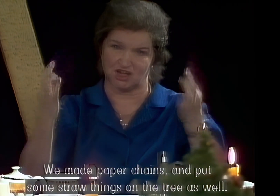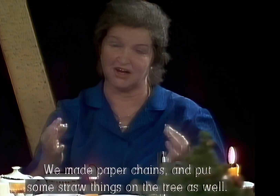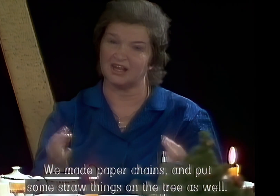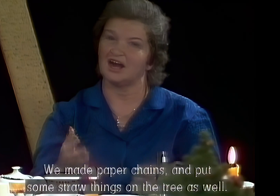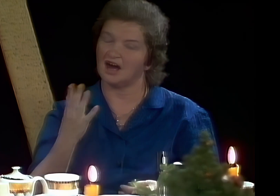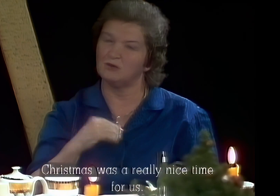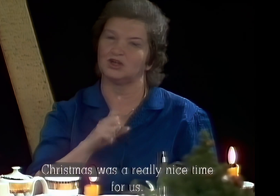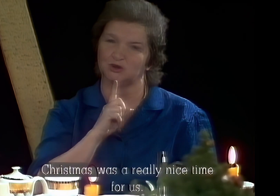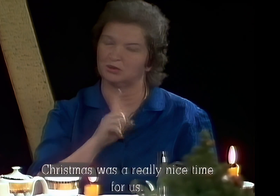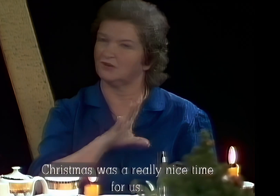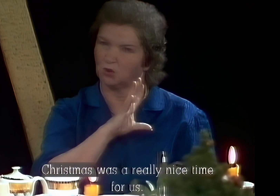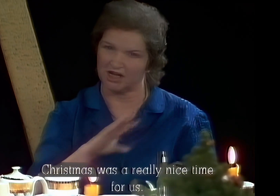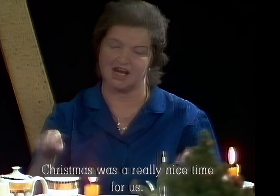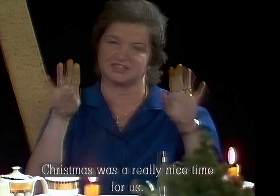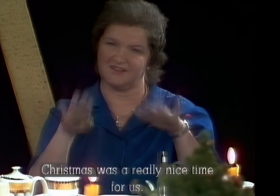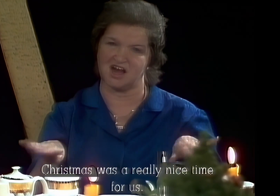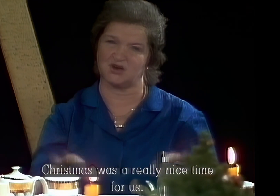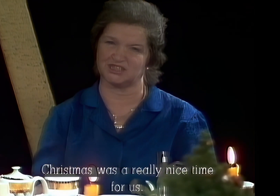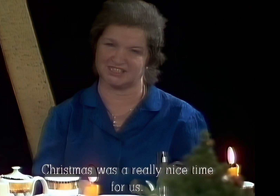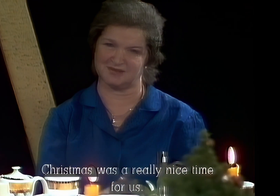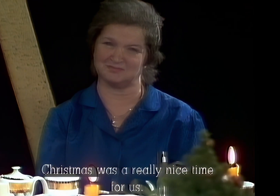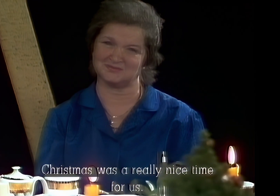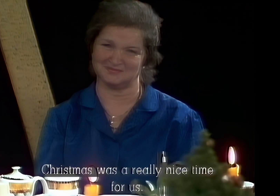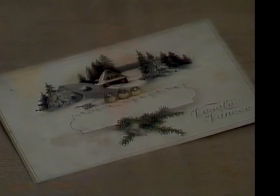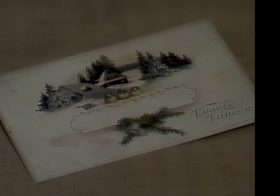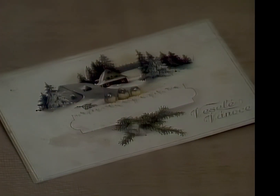věšeli, ale bylo to opravdu krásné Vánoce.